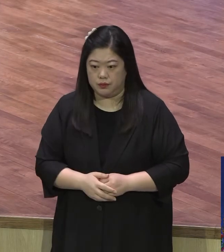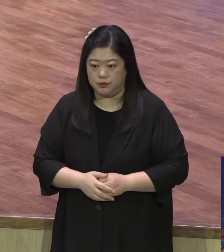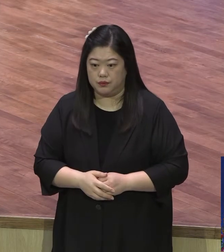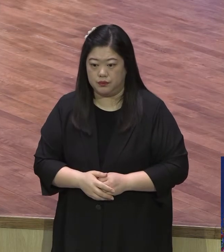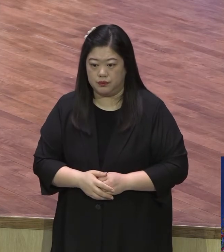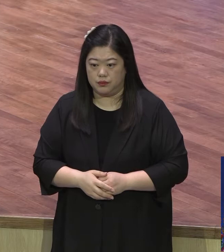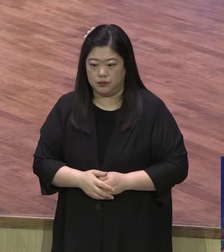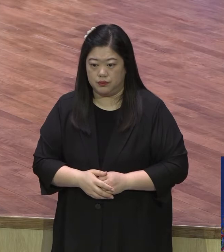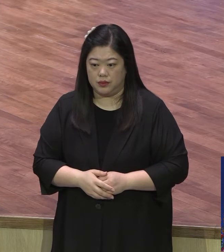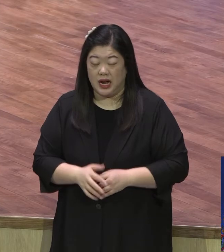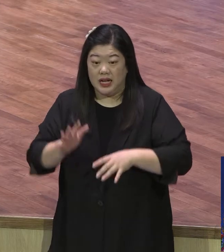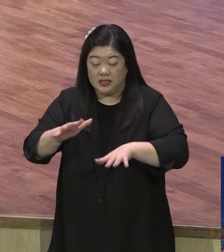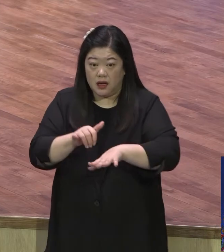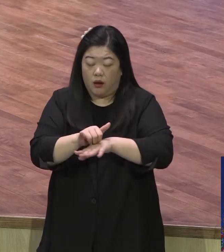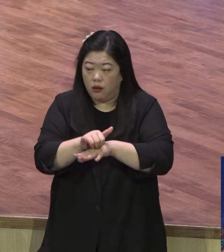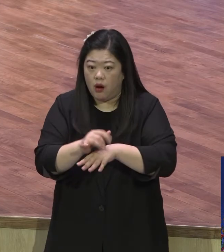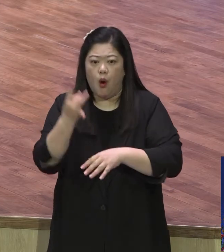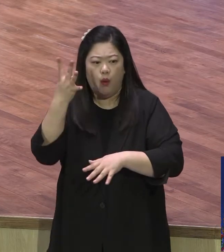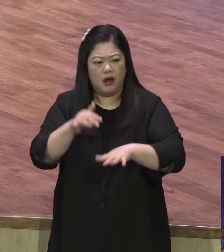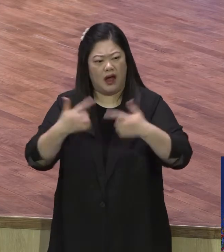갱신하는 기회가 되어야 돼요